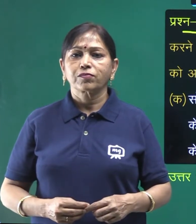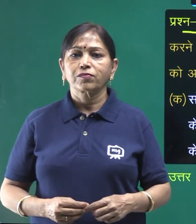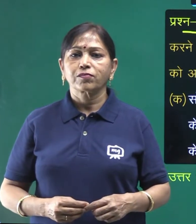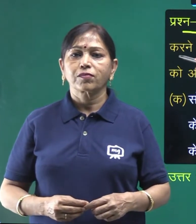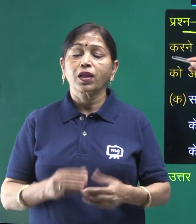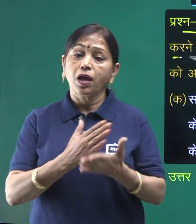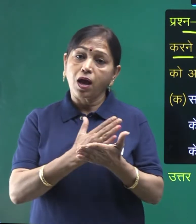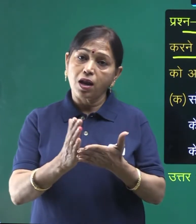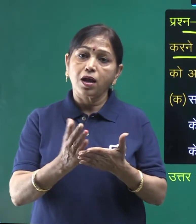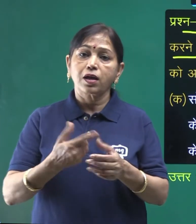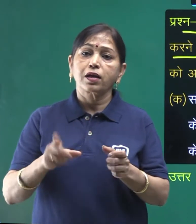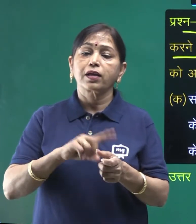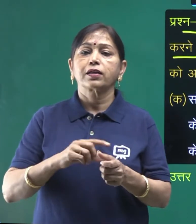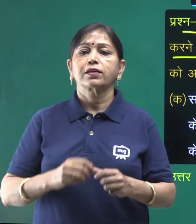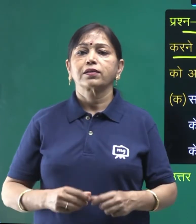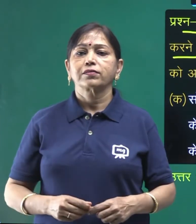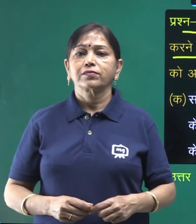पृथक करने के लिए